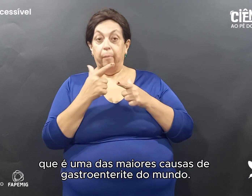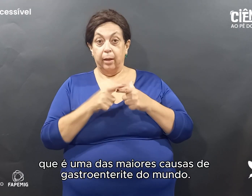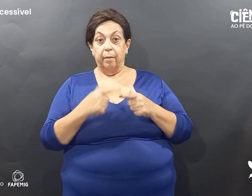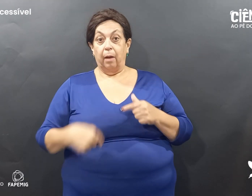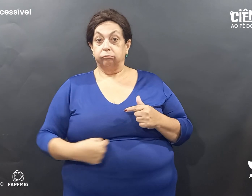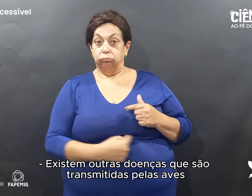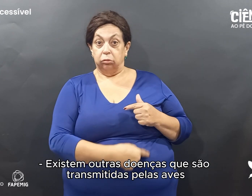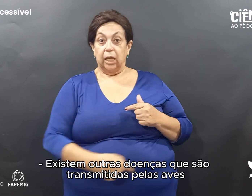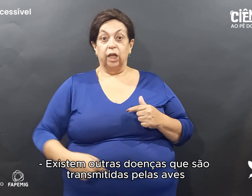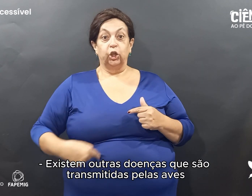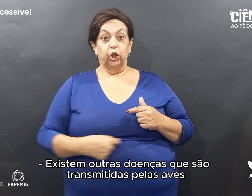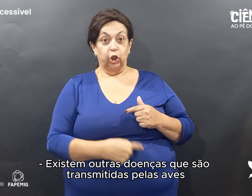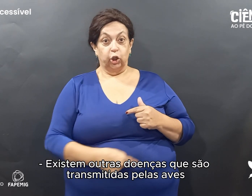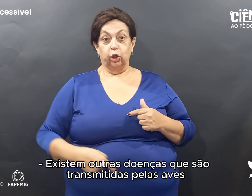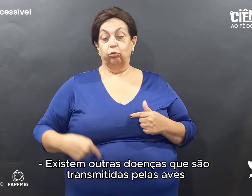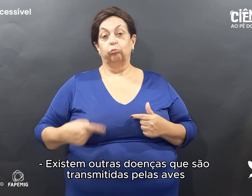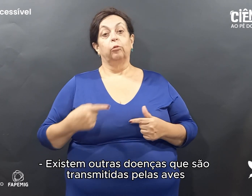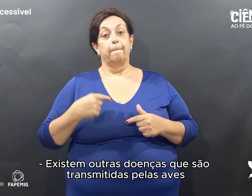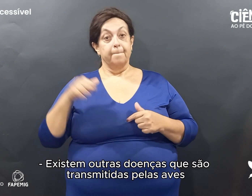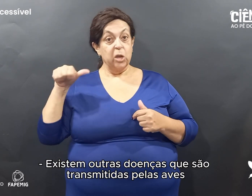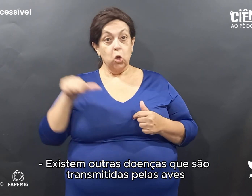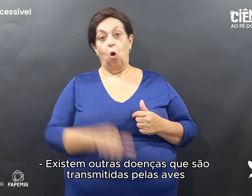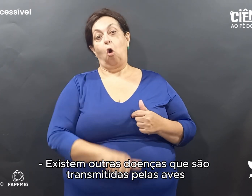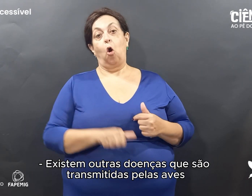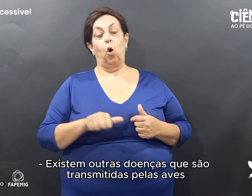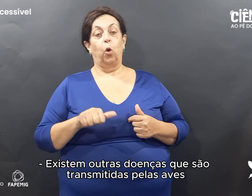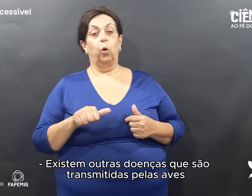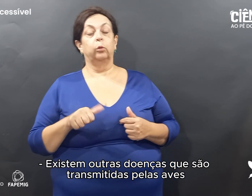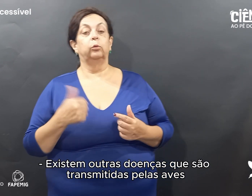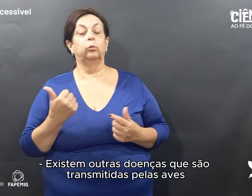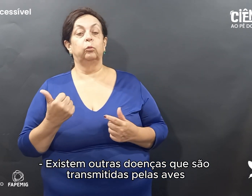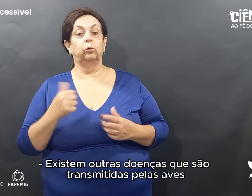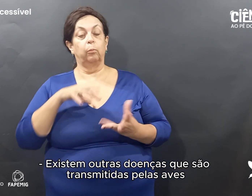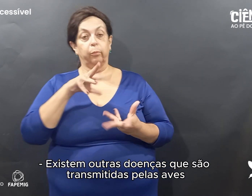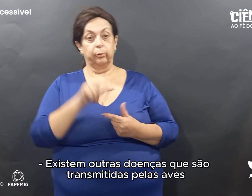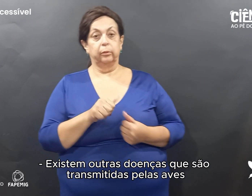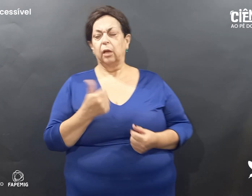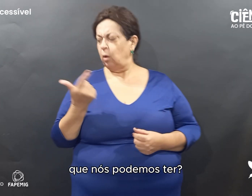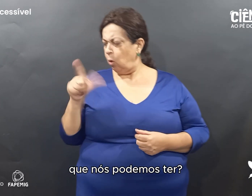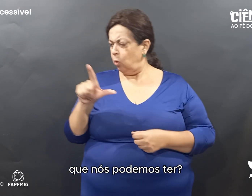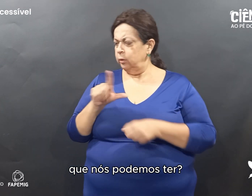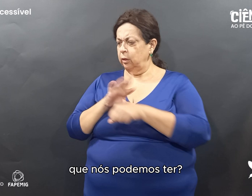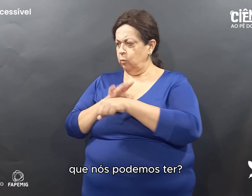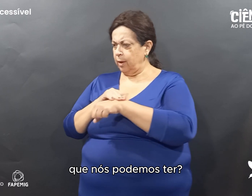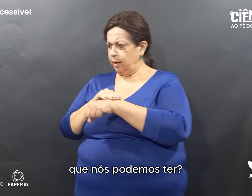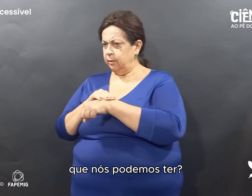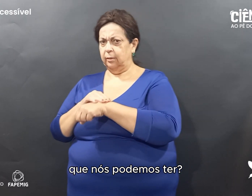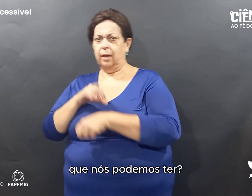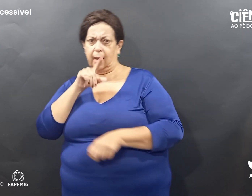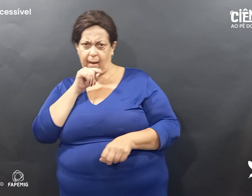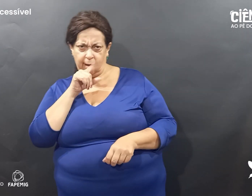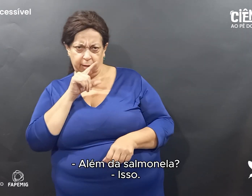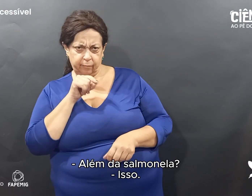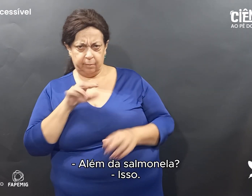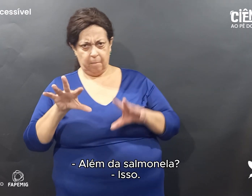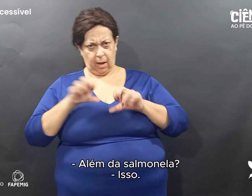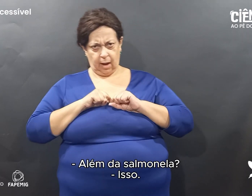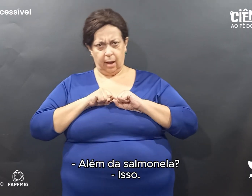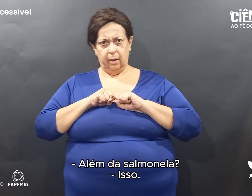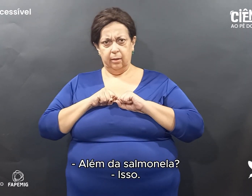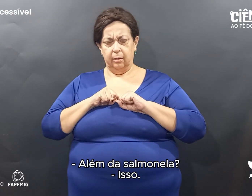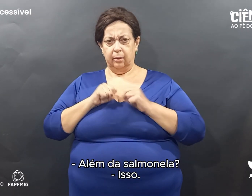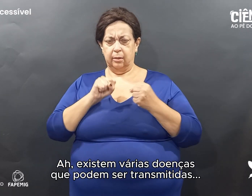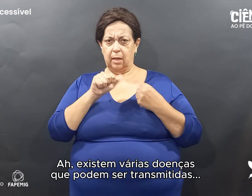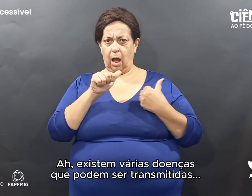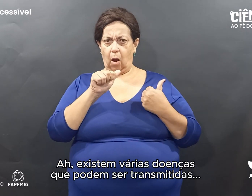no mundo. Existem outras doenças que são transmitidas pelas aves que nós podemos ser? Além da